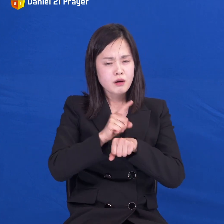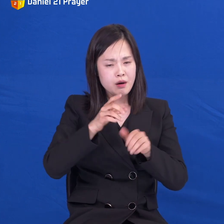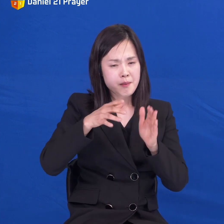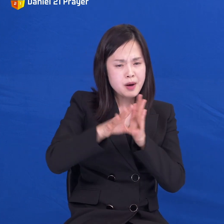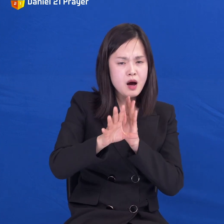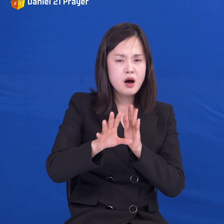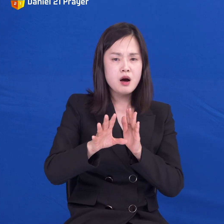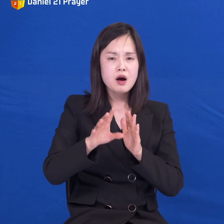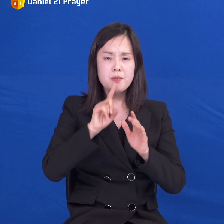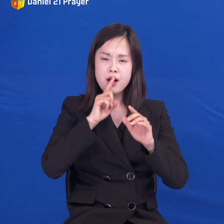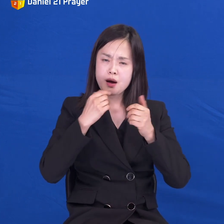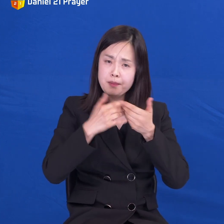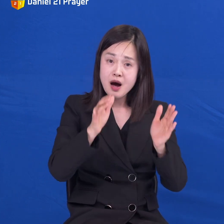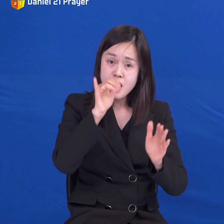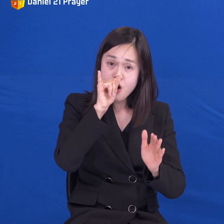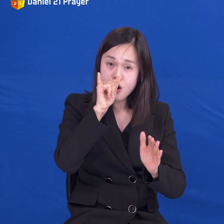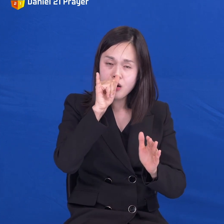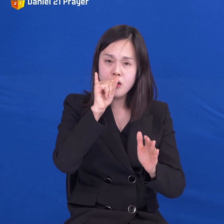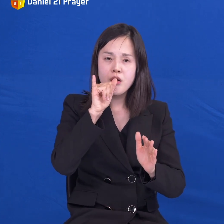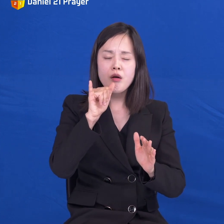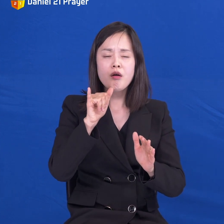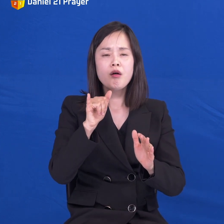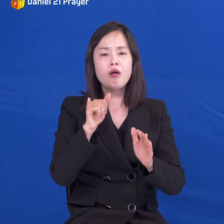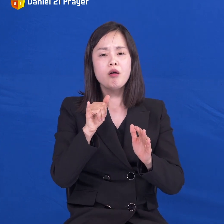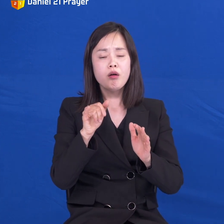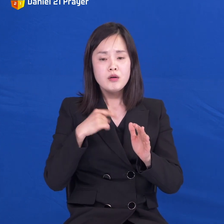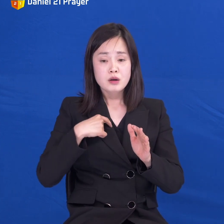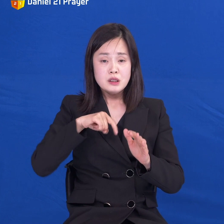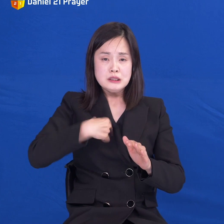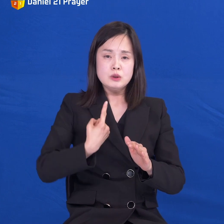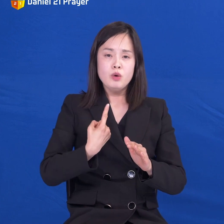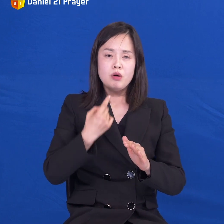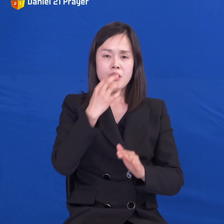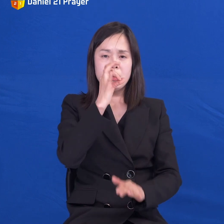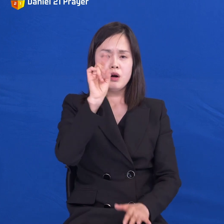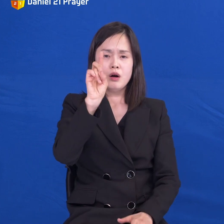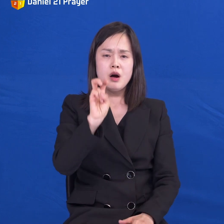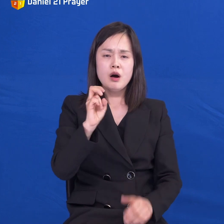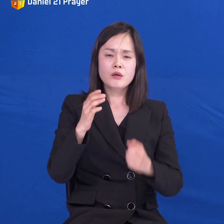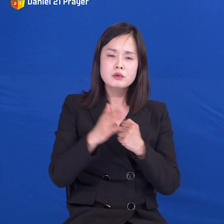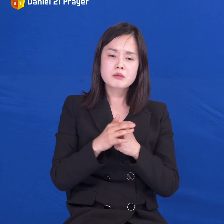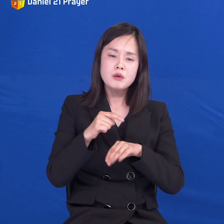보이지가 않습니다. 그래서 손 잡아주면 여러분 손이 약손이 되는 것입니다.